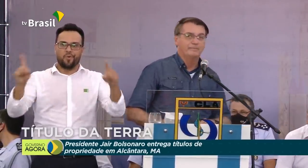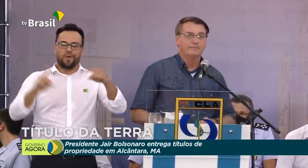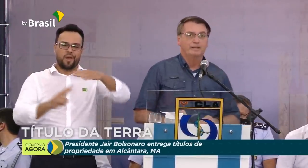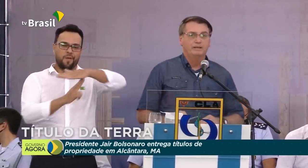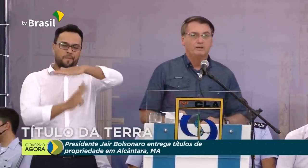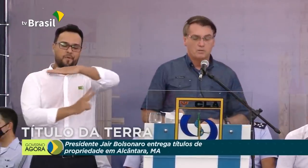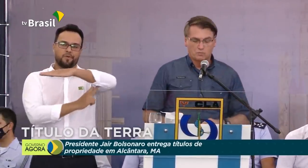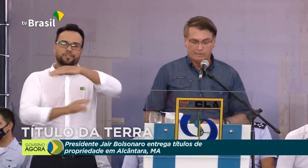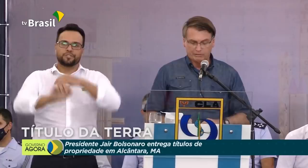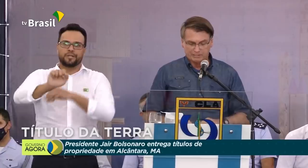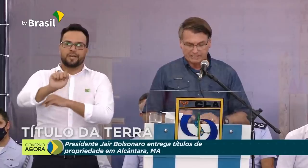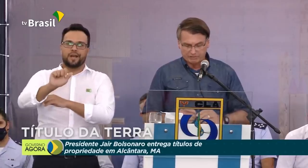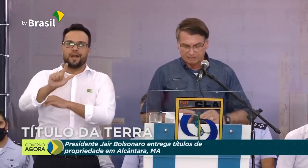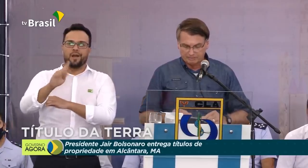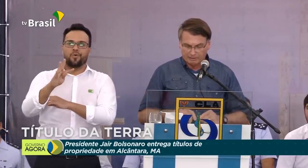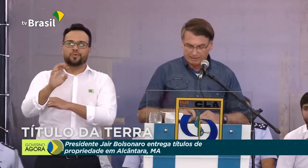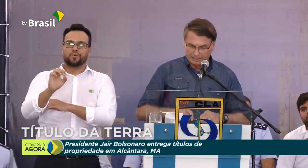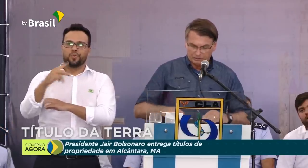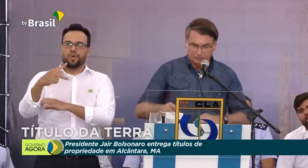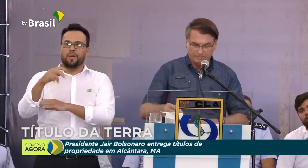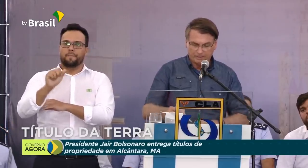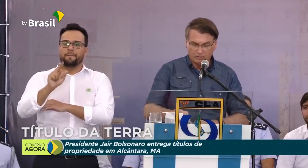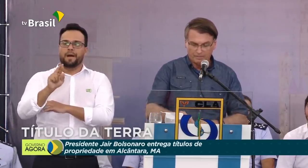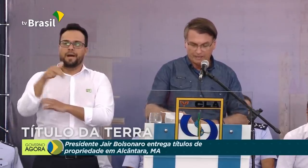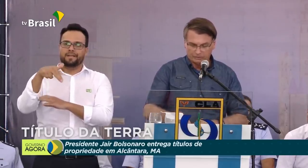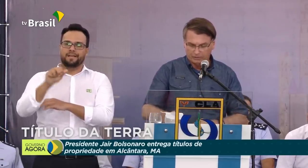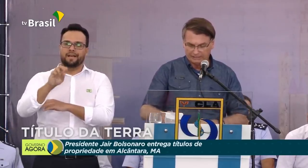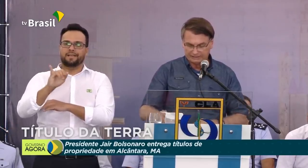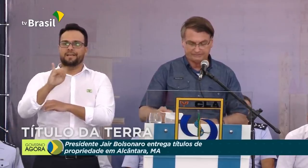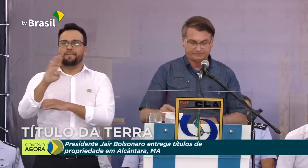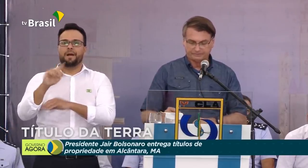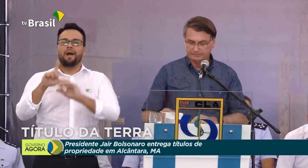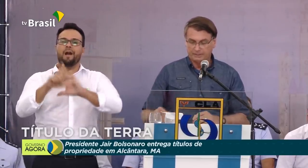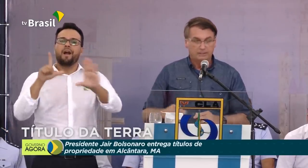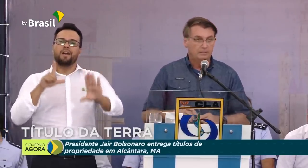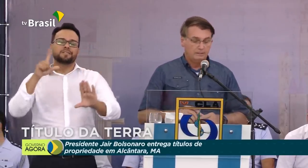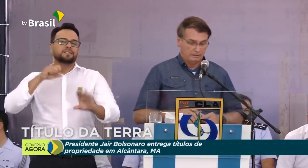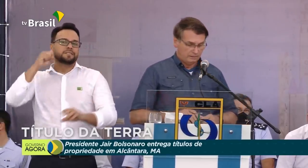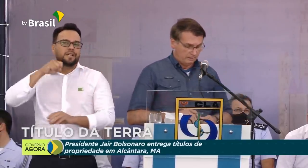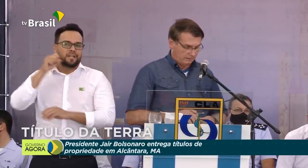Parnaíba, como anunciado aqui pelo senador Roberto Rocha.